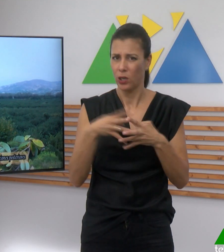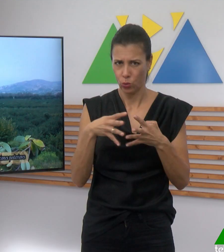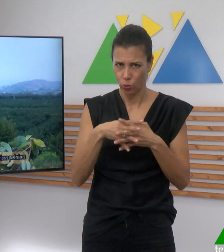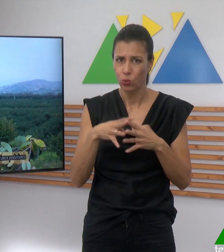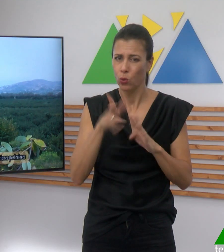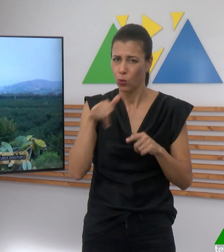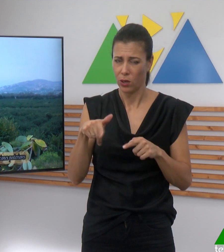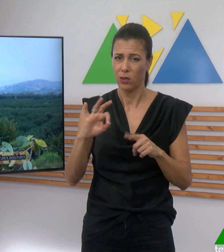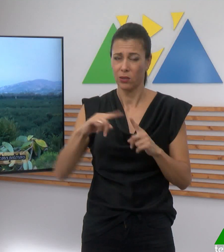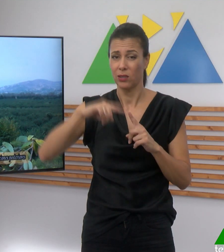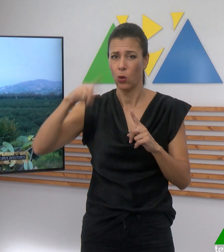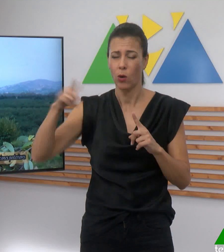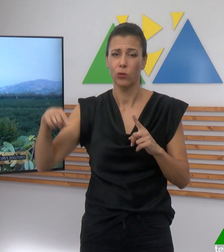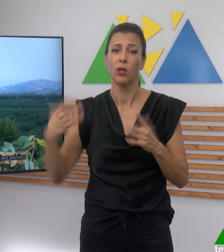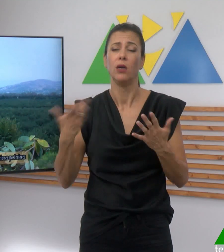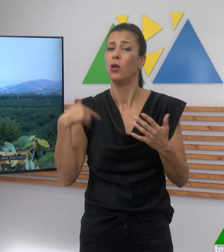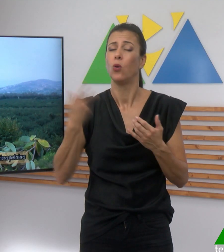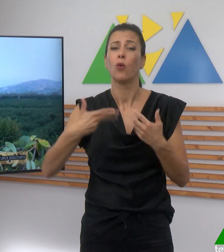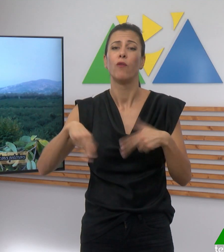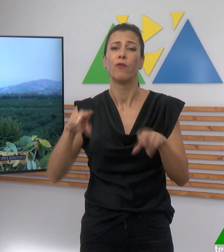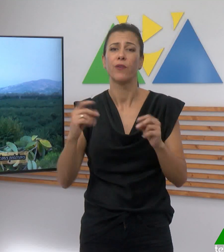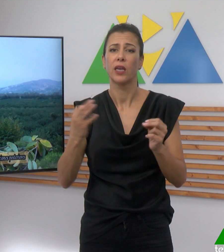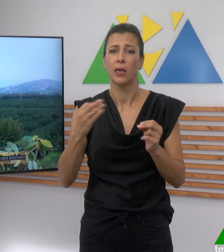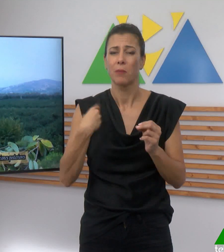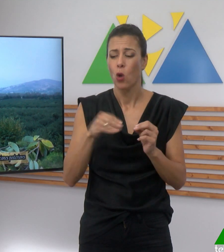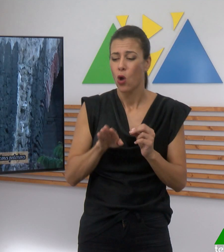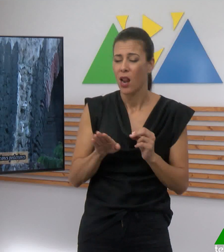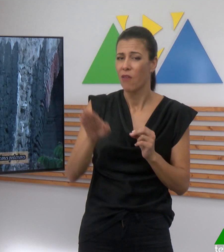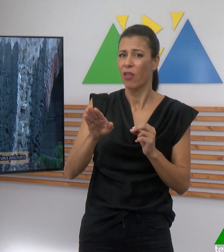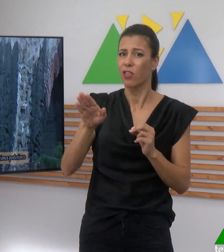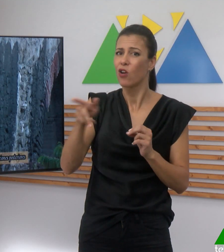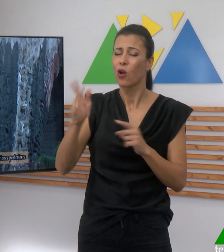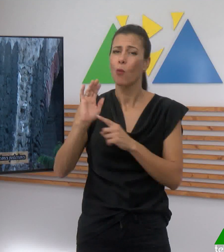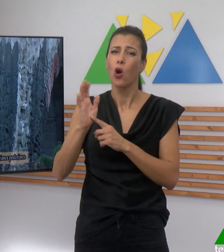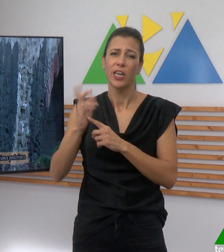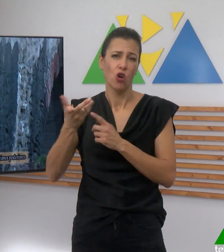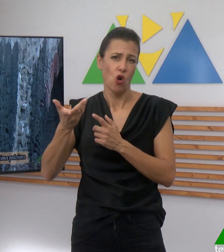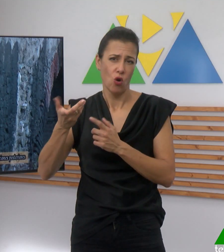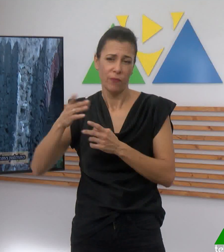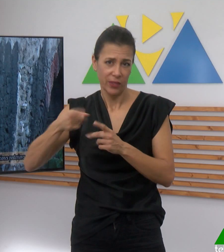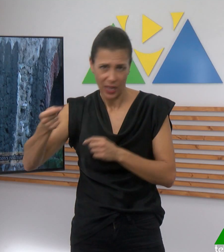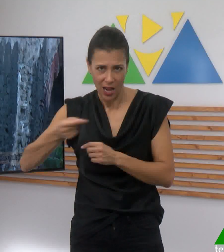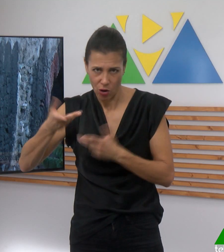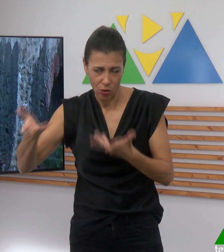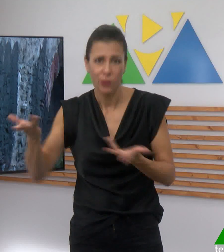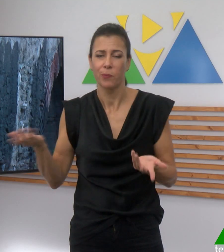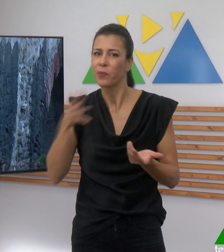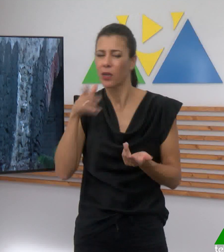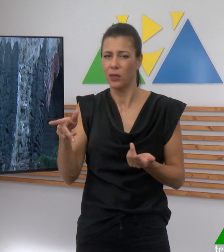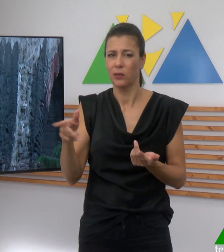acueducto termina justo en la elevación donde estuvo el molino de liña molinillo del arroz que es una manera